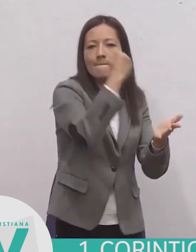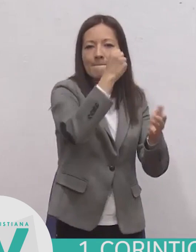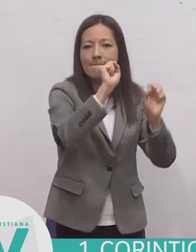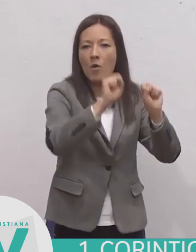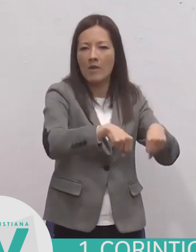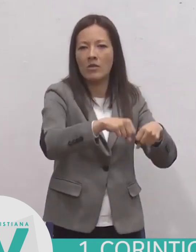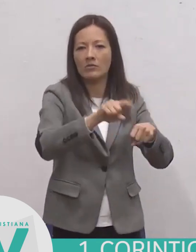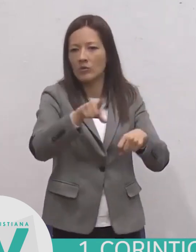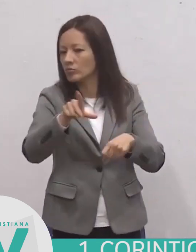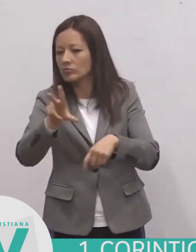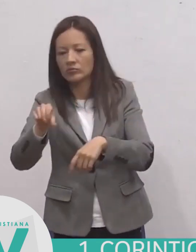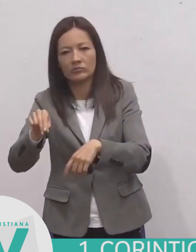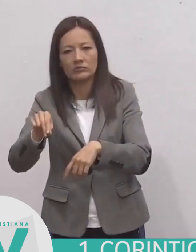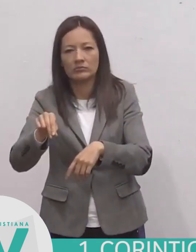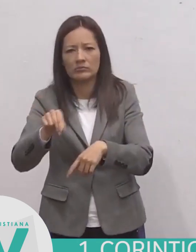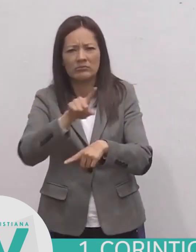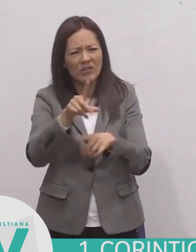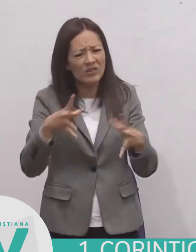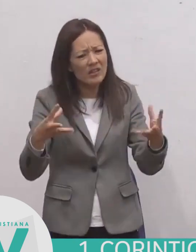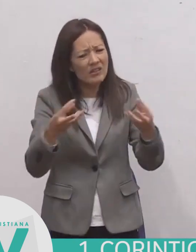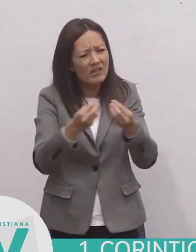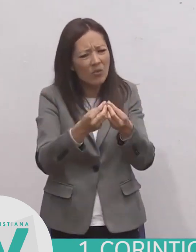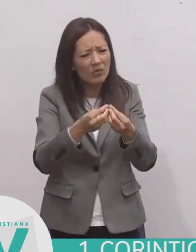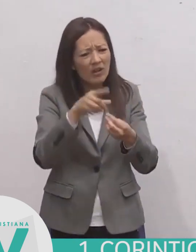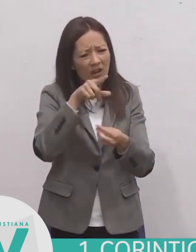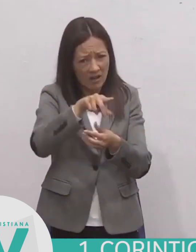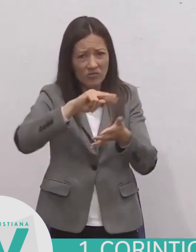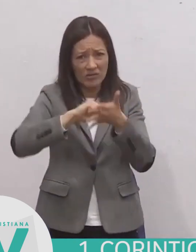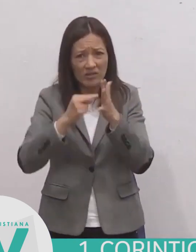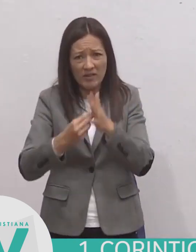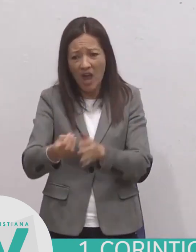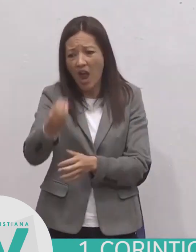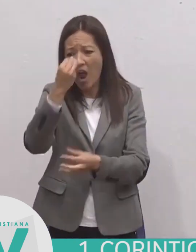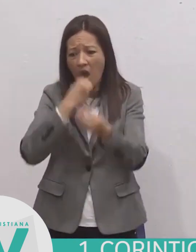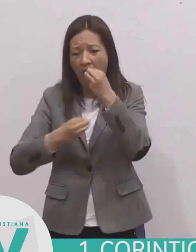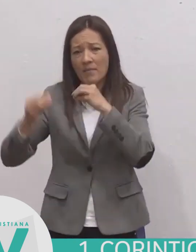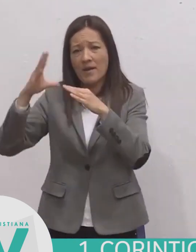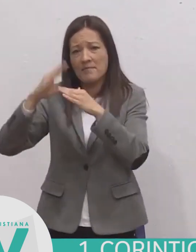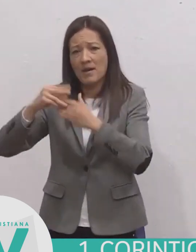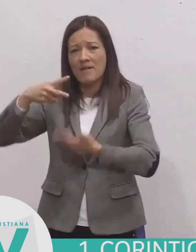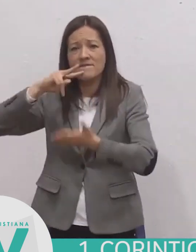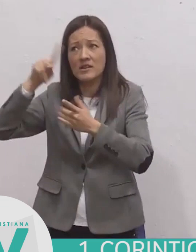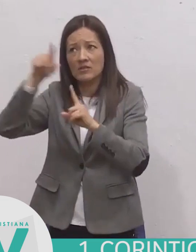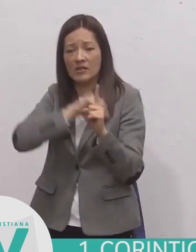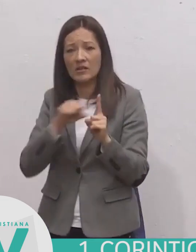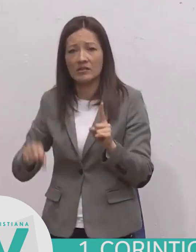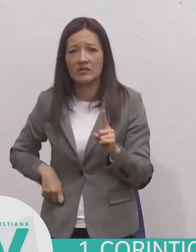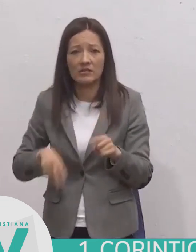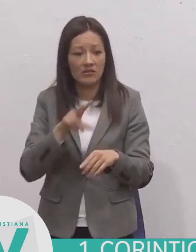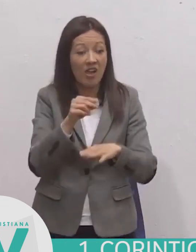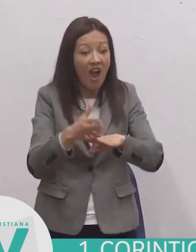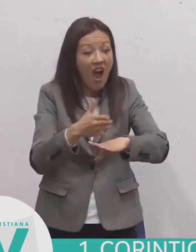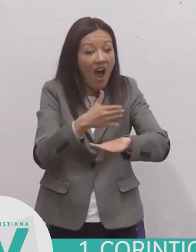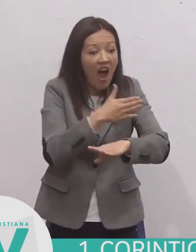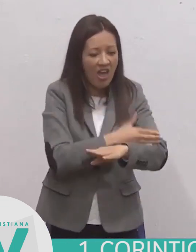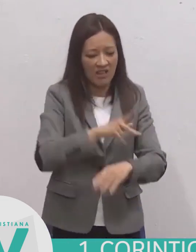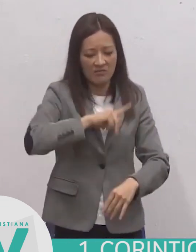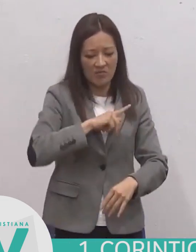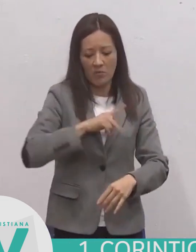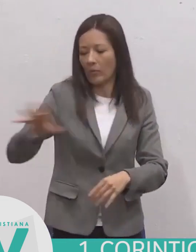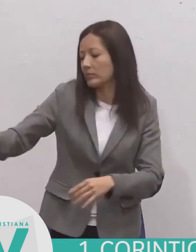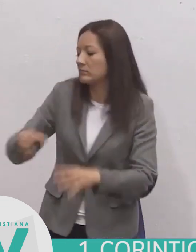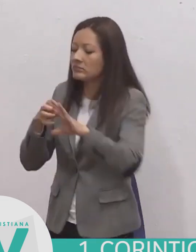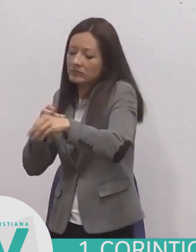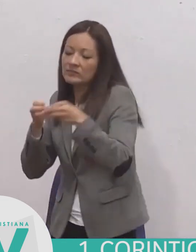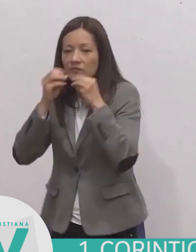pues ustedes se reúnen, esto no es comer la cena del Señor. Porque al comer cada uno se adelanta a tomar su propia cena y